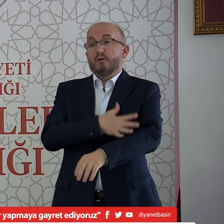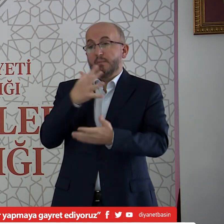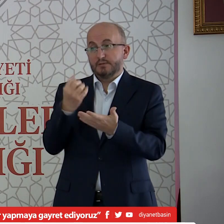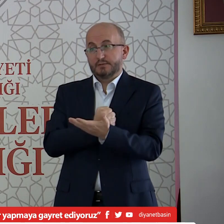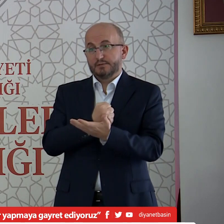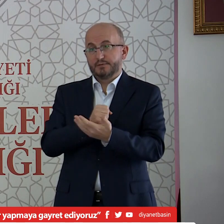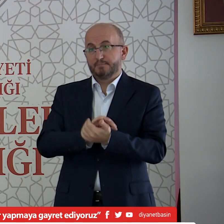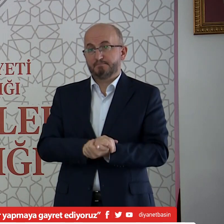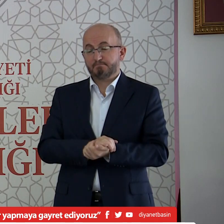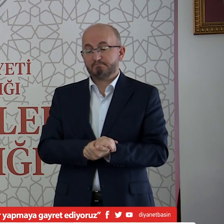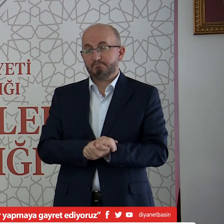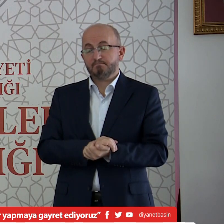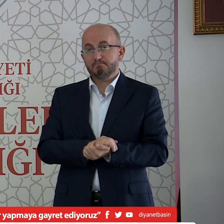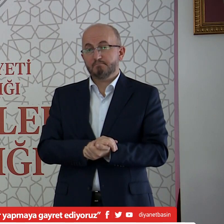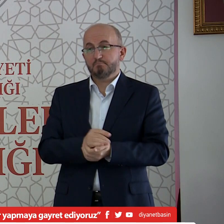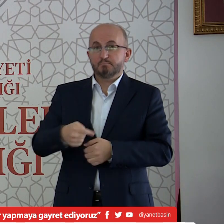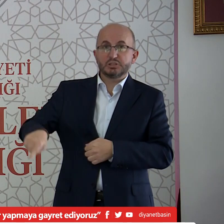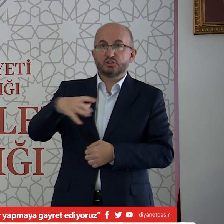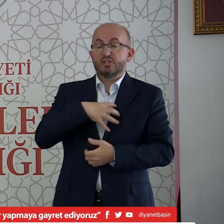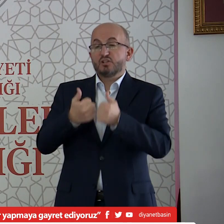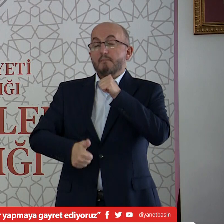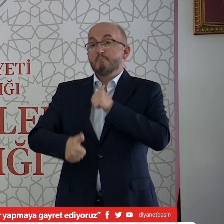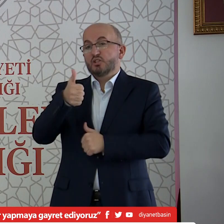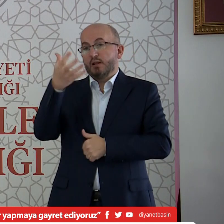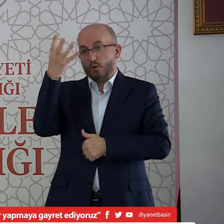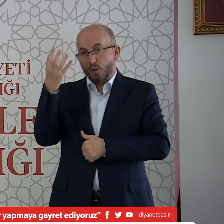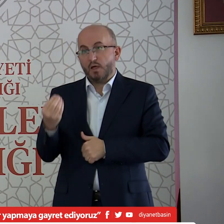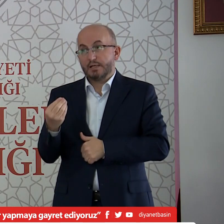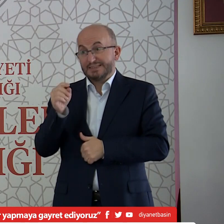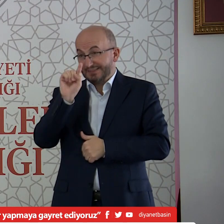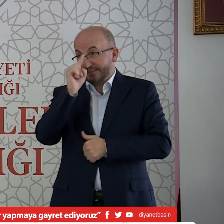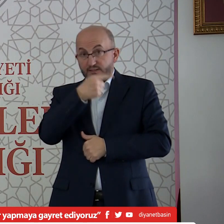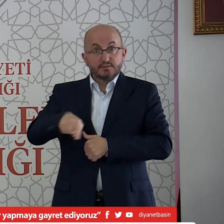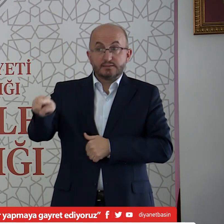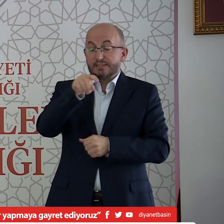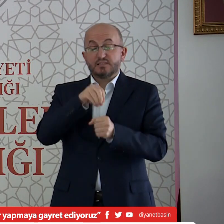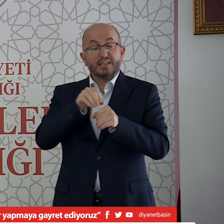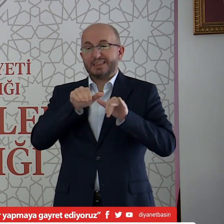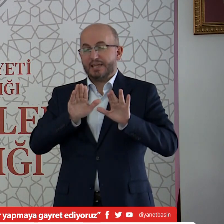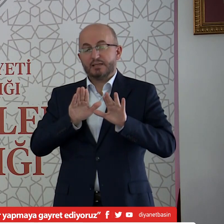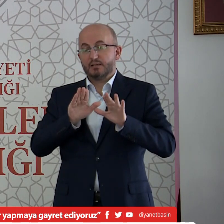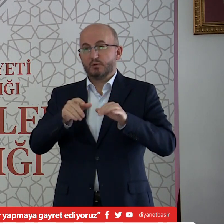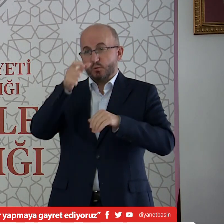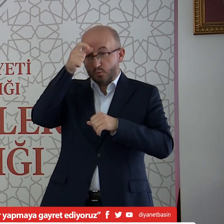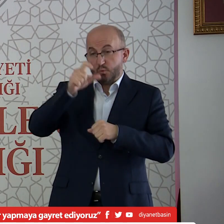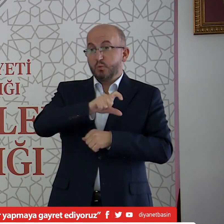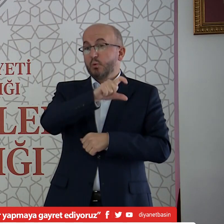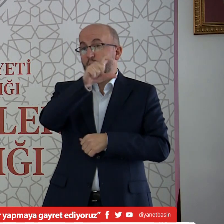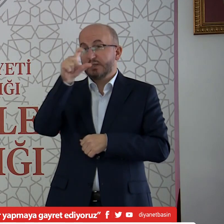kazandırır. O açıdan biz Diyanet İşleri Başkanlığı olarak sadece sizler için değil,